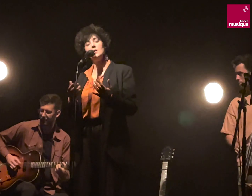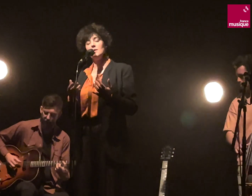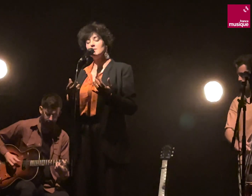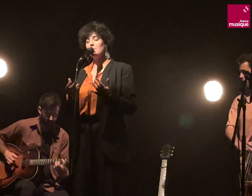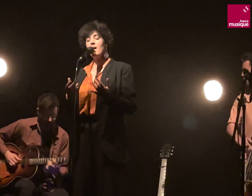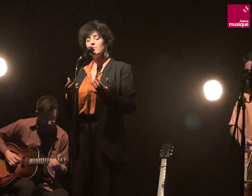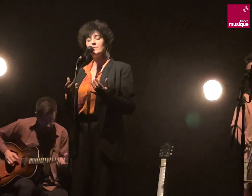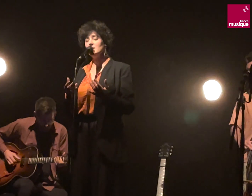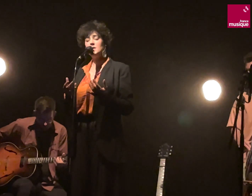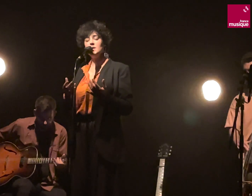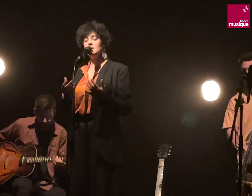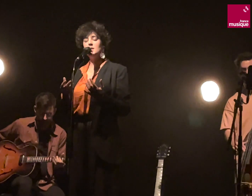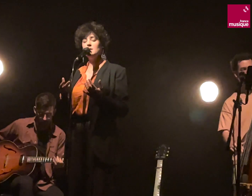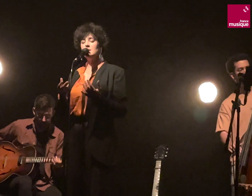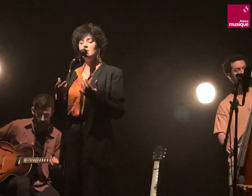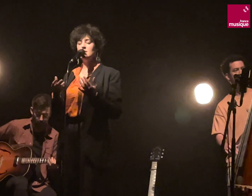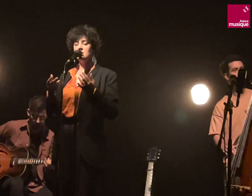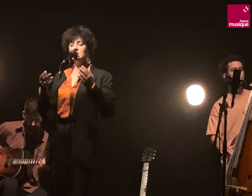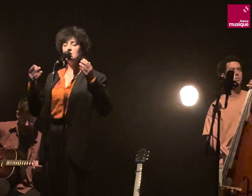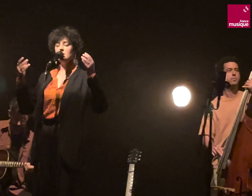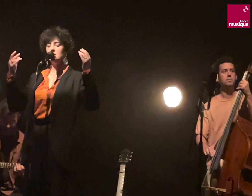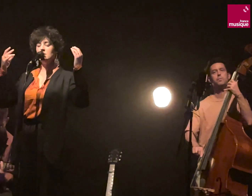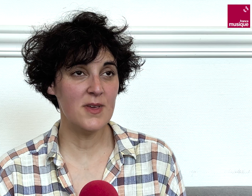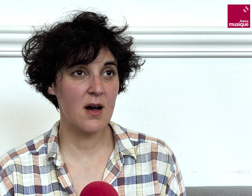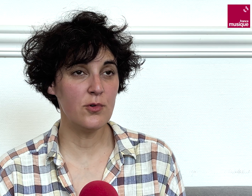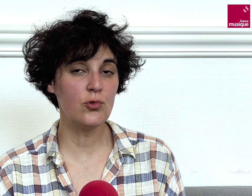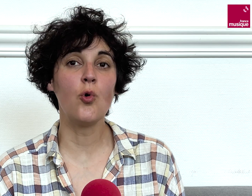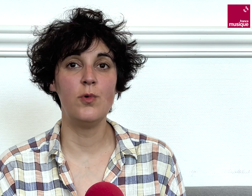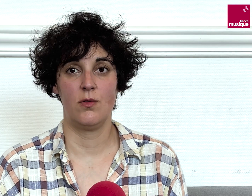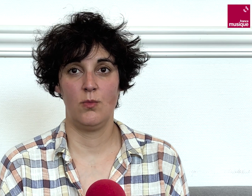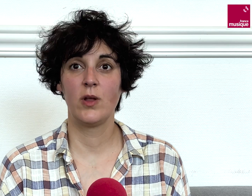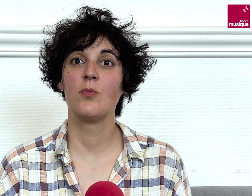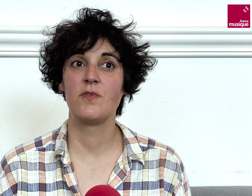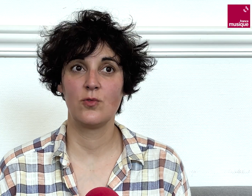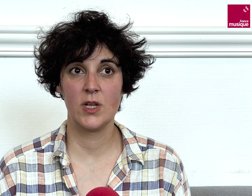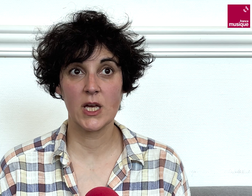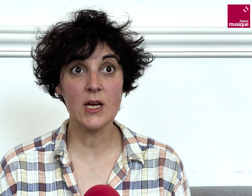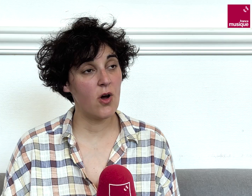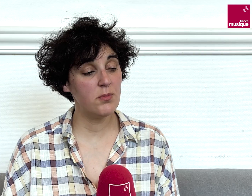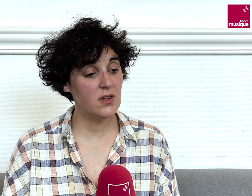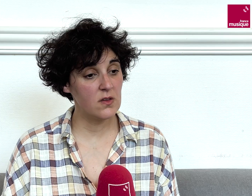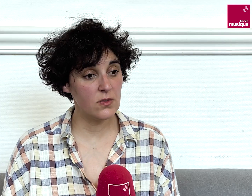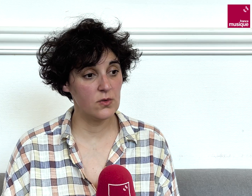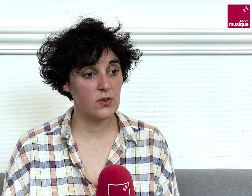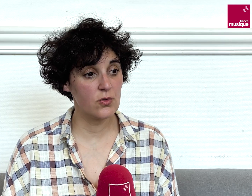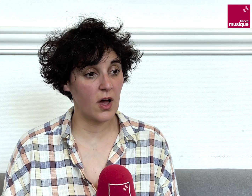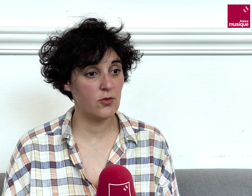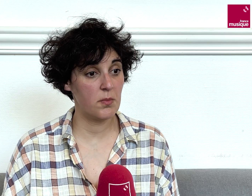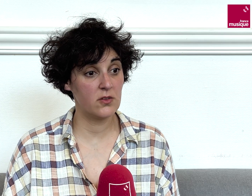Elle joue de l'ambiguïté de la langue française, elle invente des mots. Il y a un peu du trouble, moi, dans ma façon d'écrire. Leur habilité, c'est aussi de traduire, par exemple,